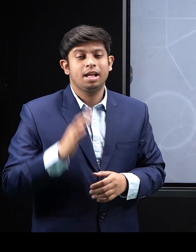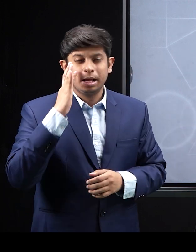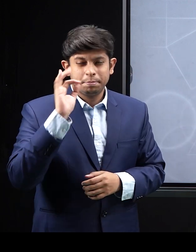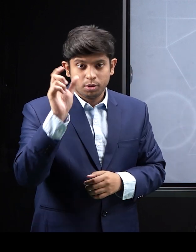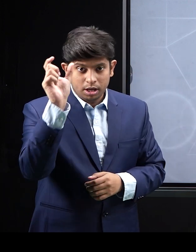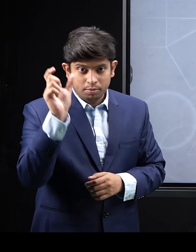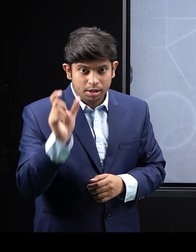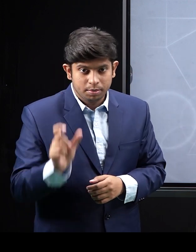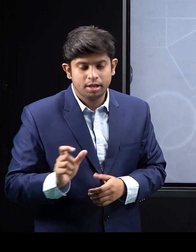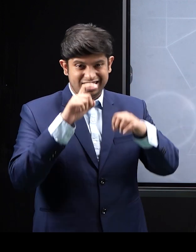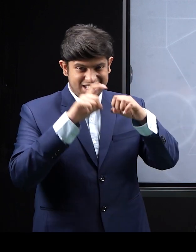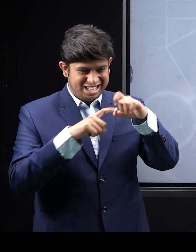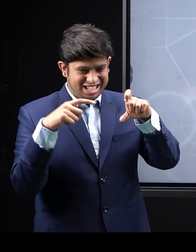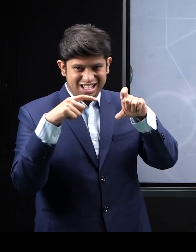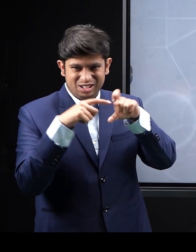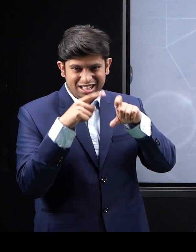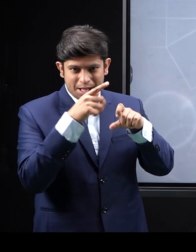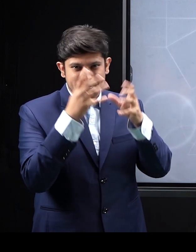కీలక పదాలు: చతుర్భుజ సమీకరణాలు,